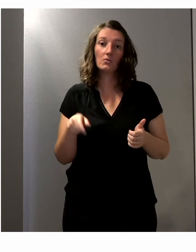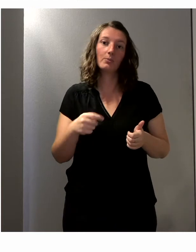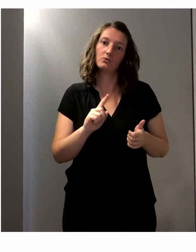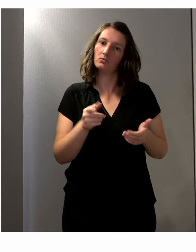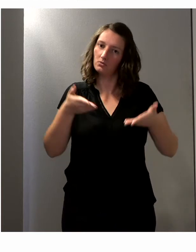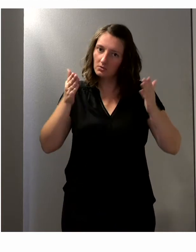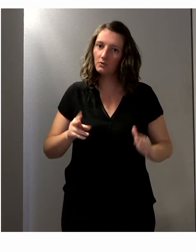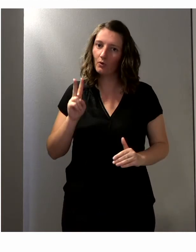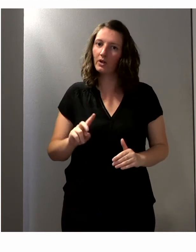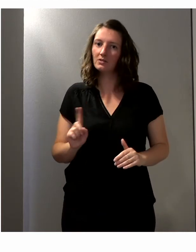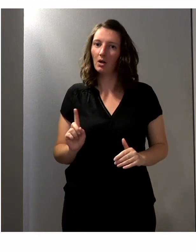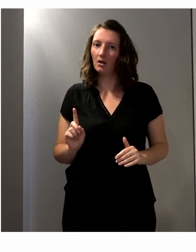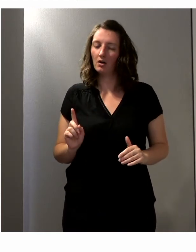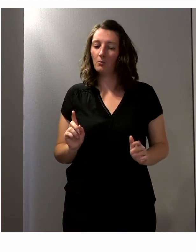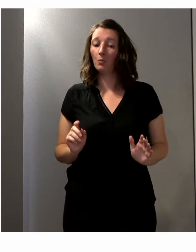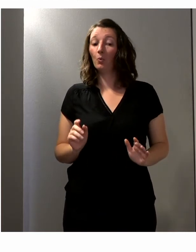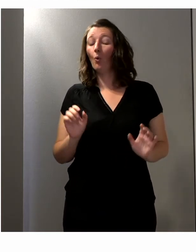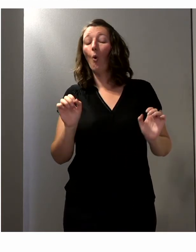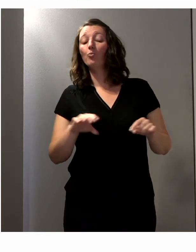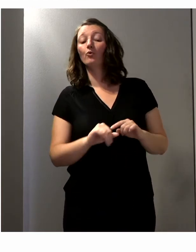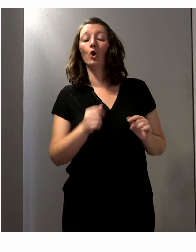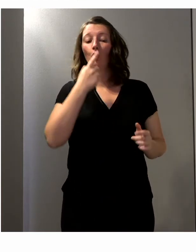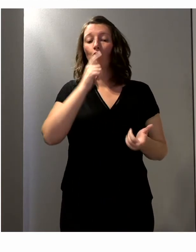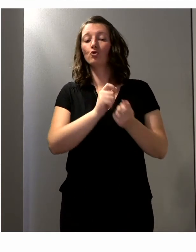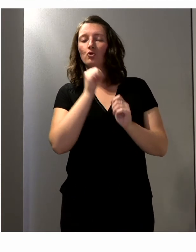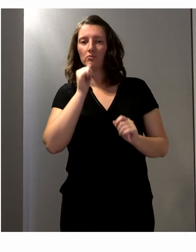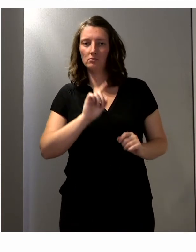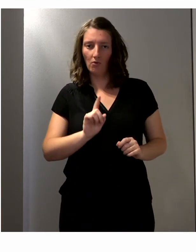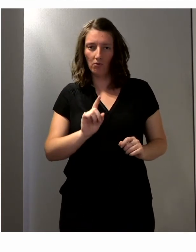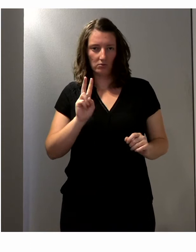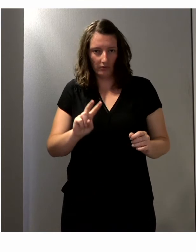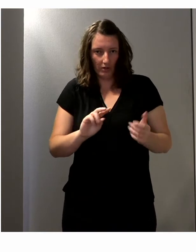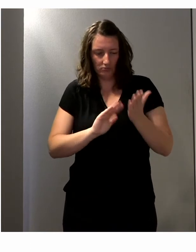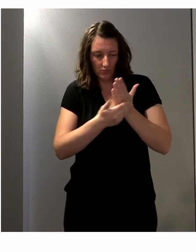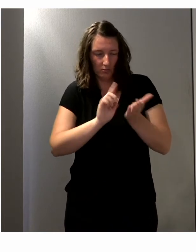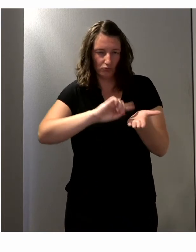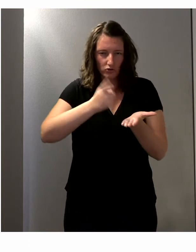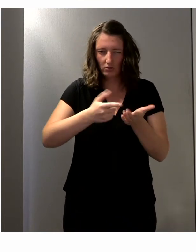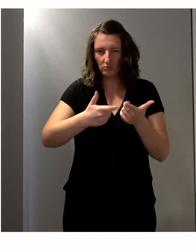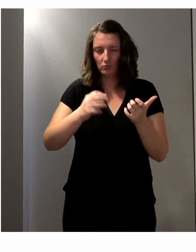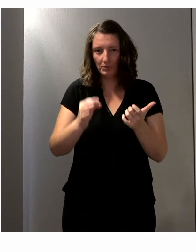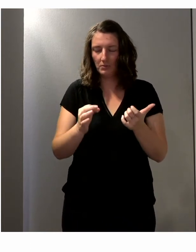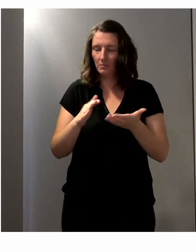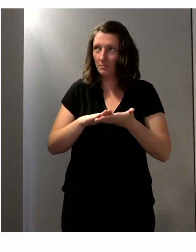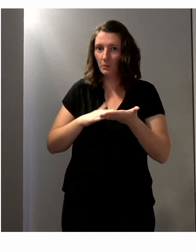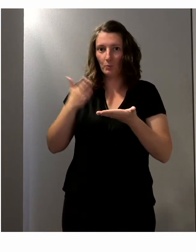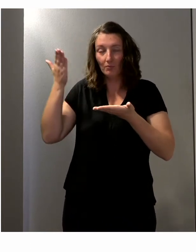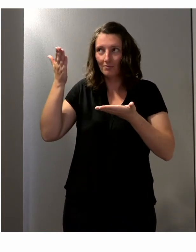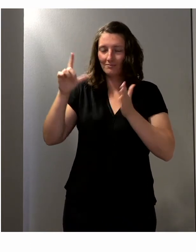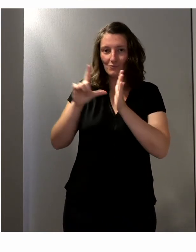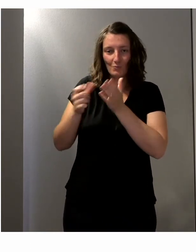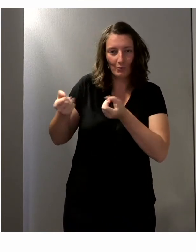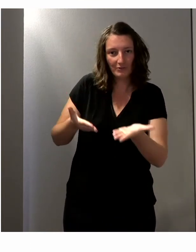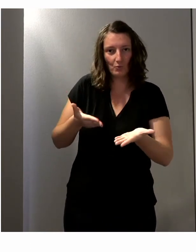décision. C'est une décision relativement coûteuse, mais relativement simplement. Quand on voit ce qu'elle change, la portée sociale